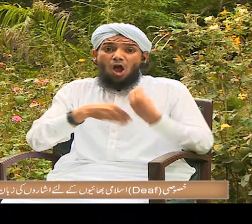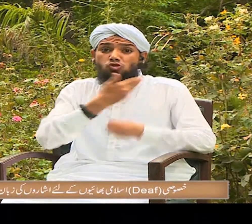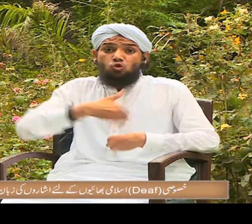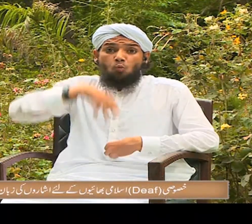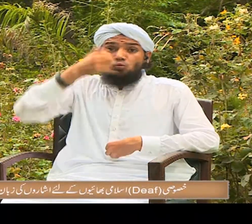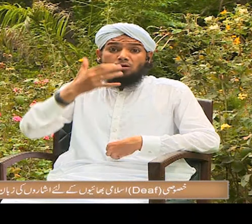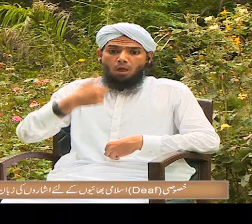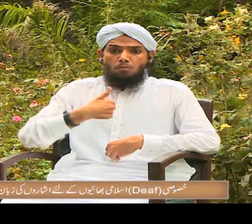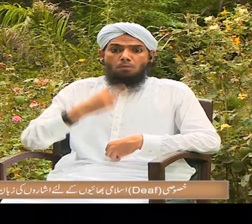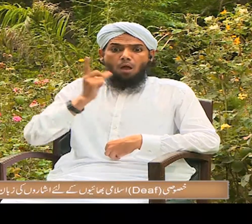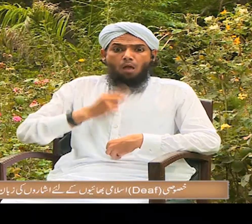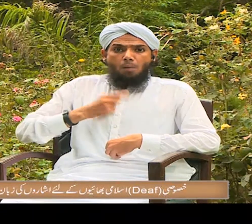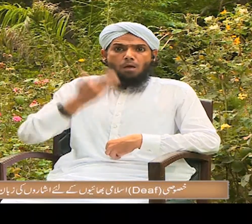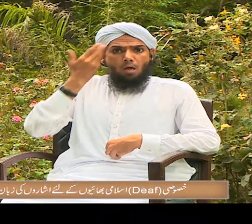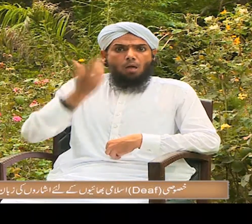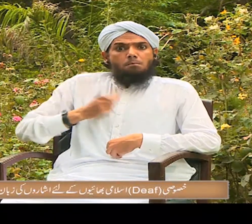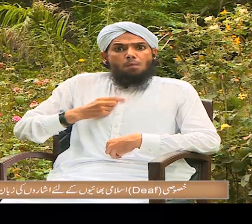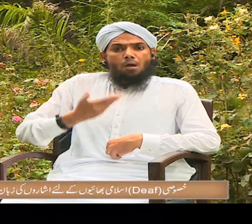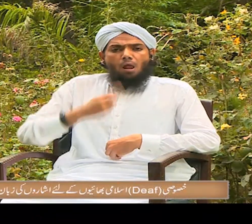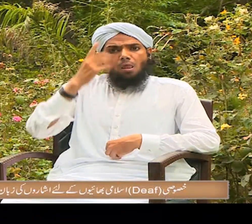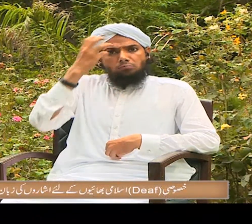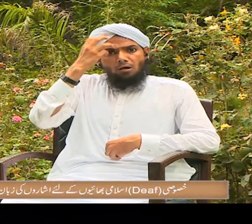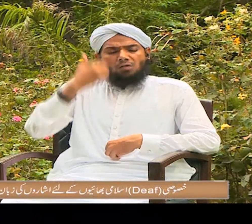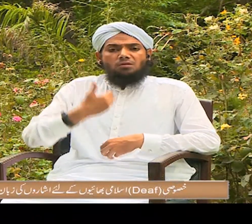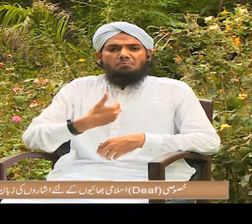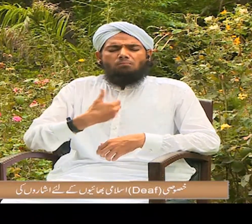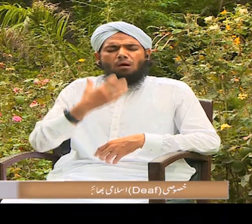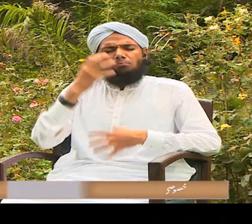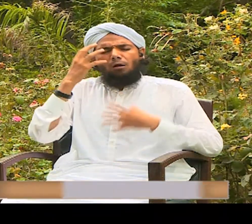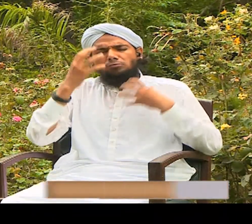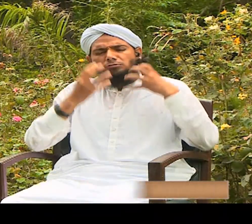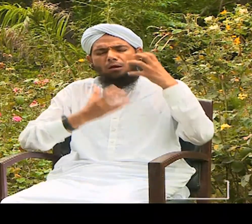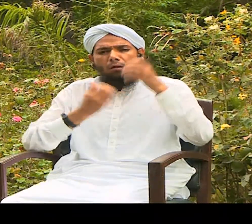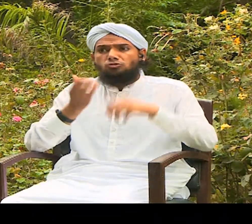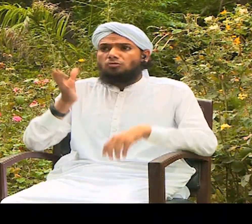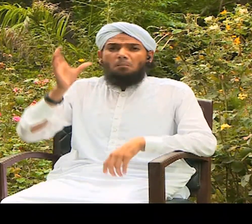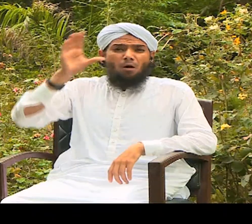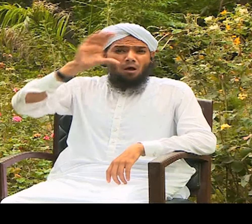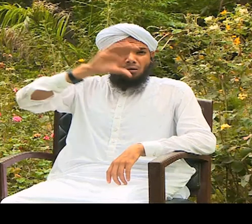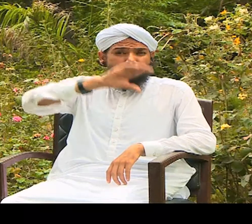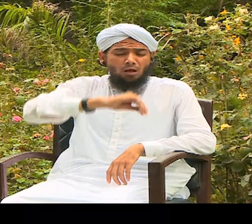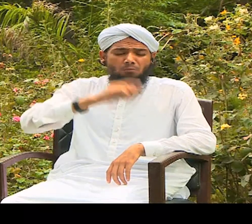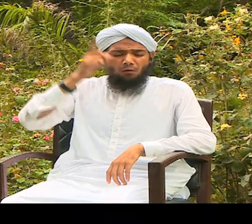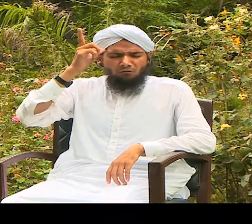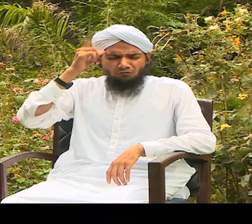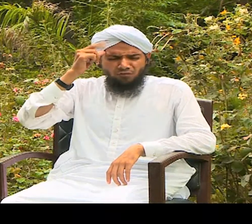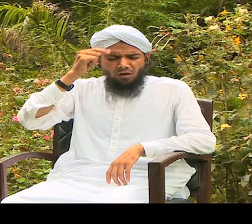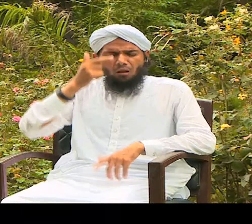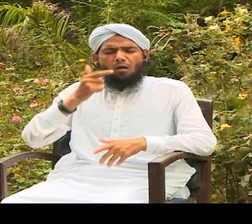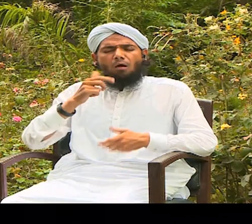ہوں اور اللہ پاک مجھ سے ناراض ہے۔ میں بہت پریشان رہا، سارا دن اسی غم اور فکر میں